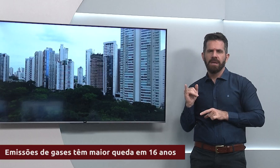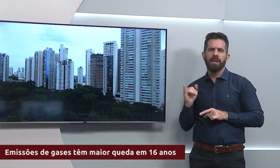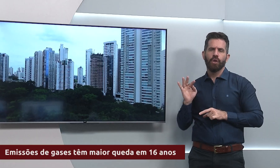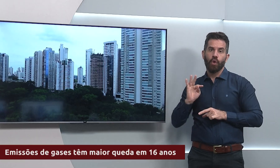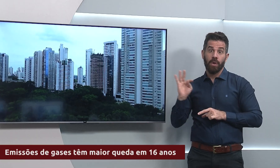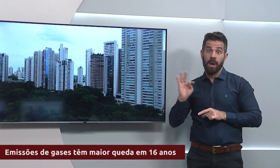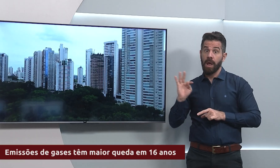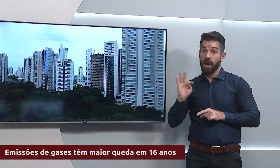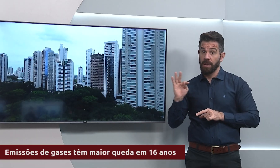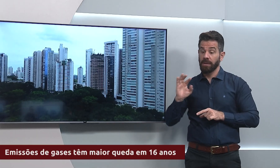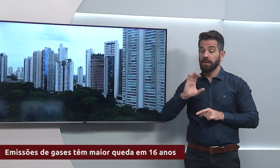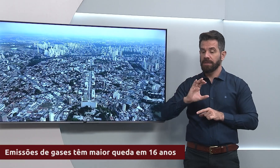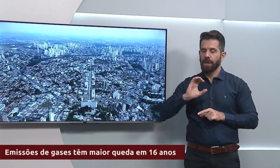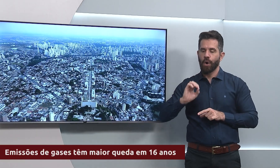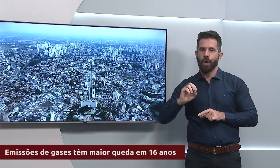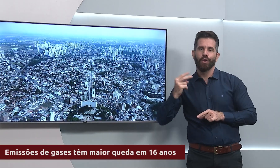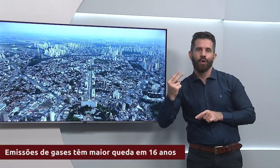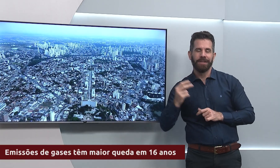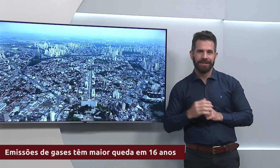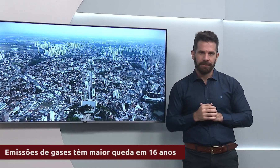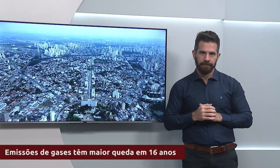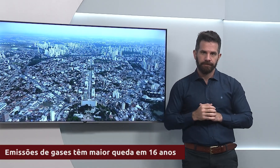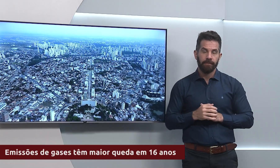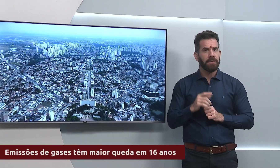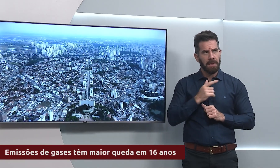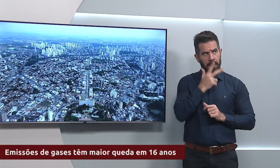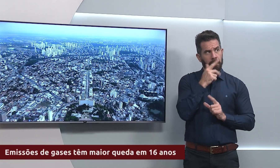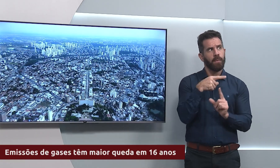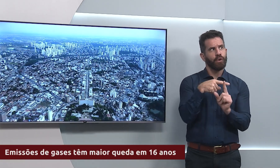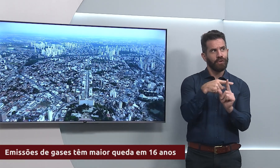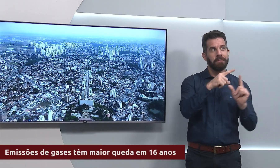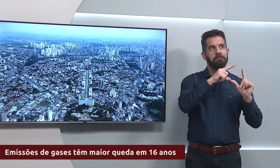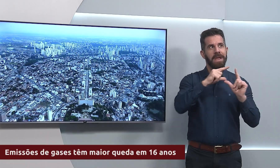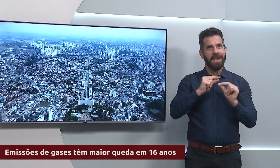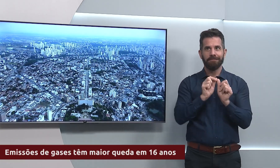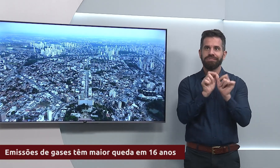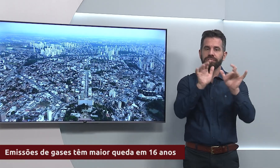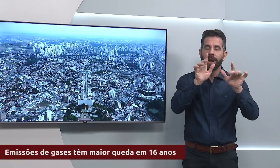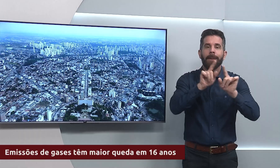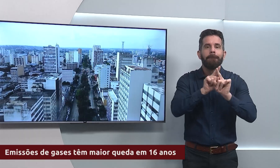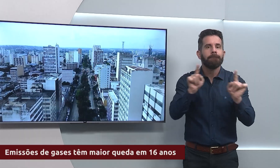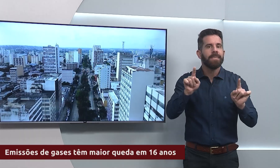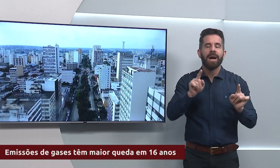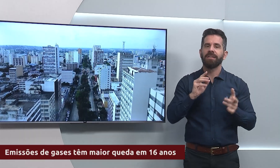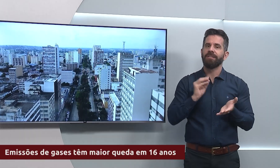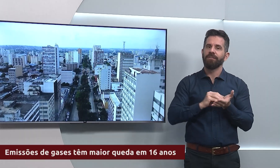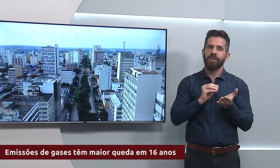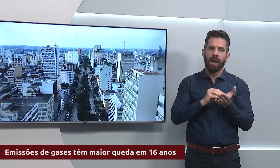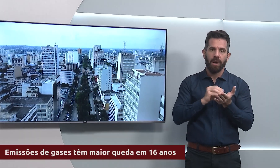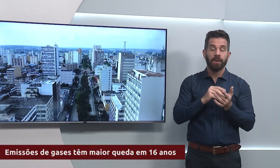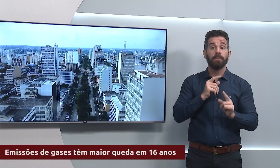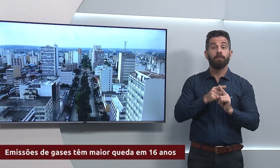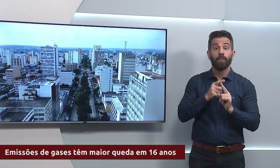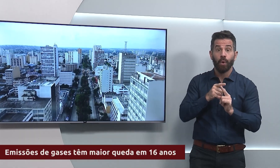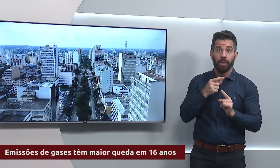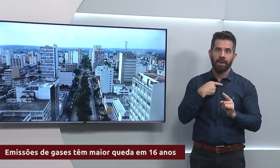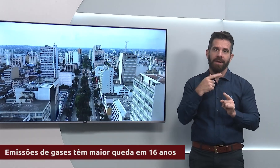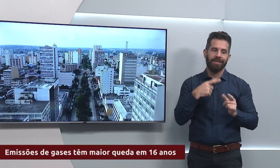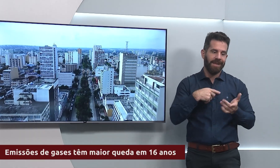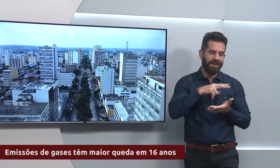do resultado positivo, especialistas dizem que o país não vai conseguir bater a meta de limitar o total de emissões